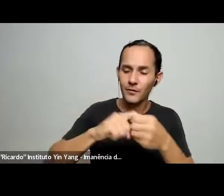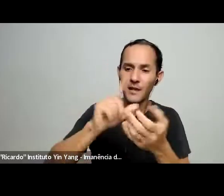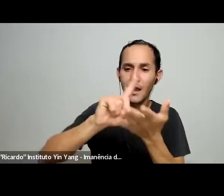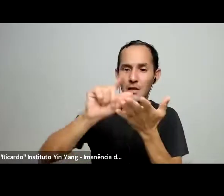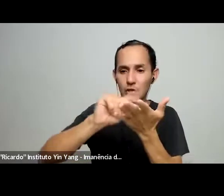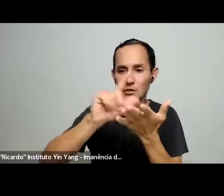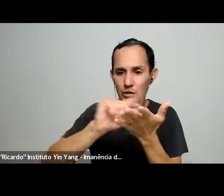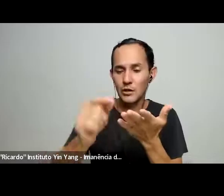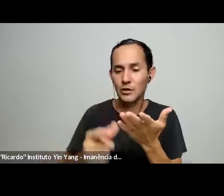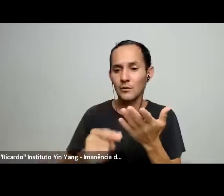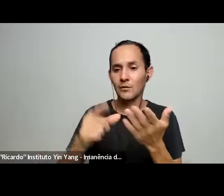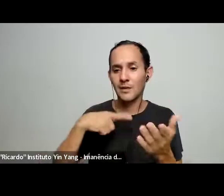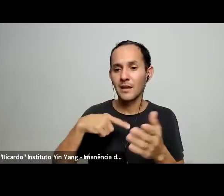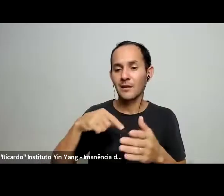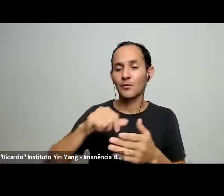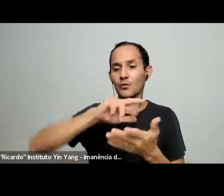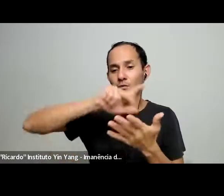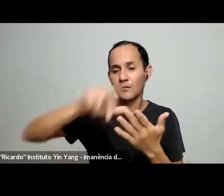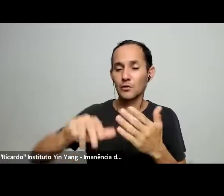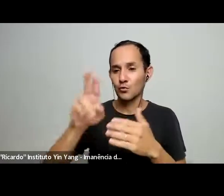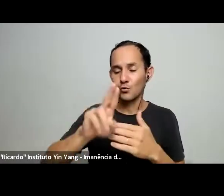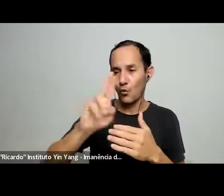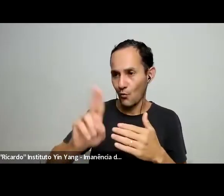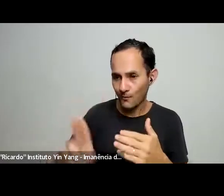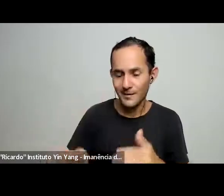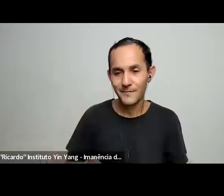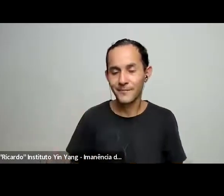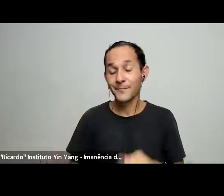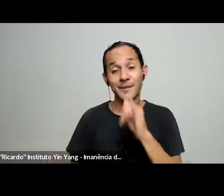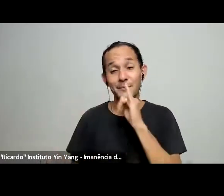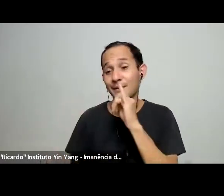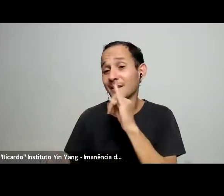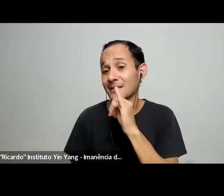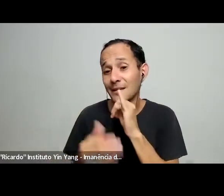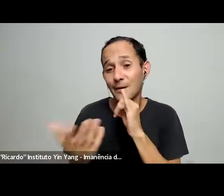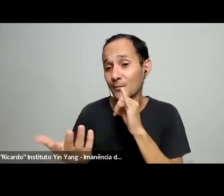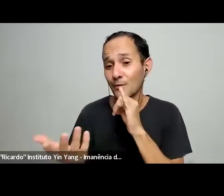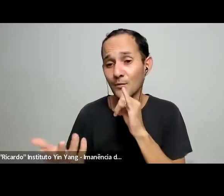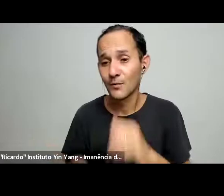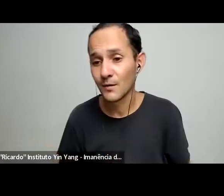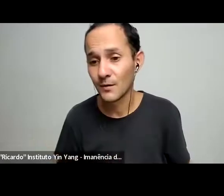artigos com as várias nomenclaturas que eles vão ter, né? Então, um exemplo, por exemplo,